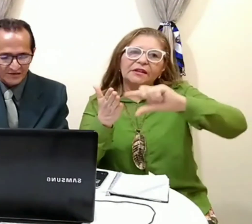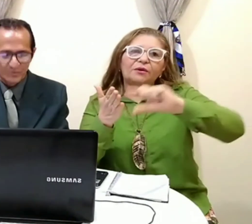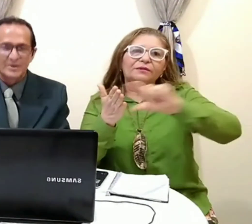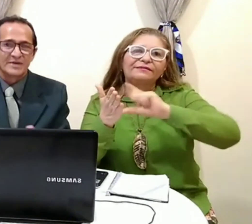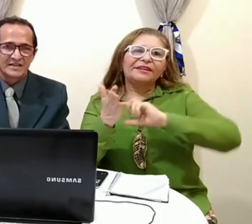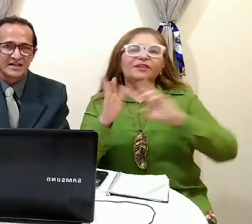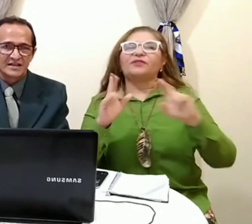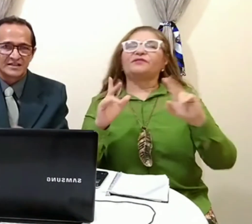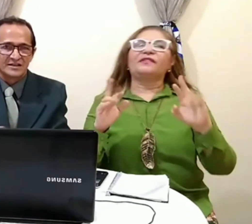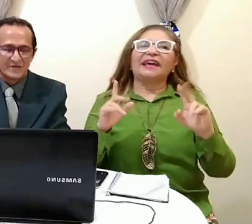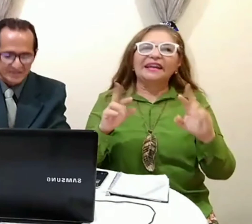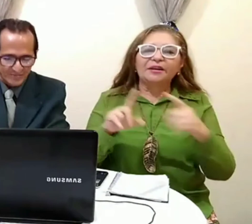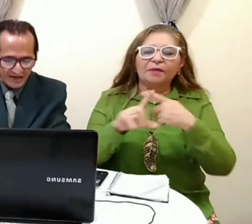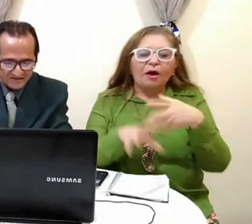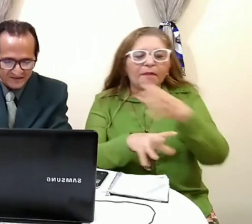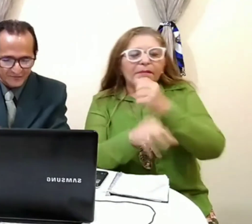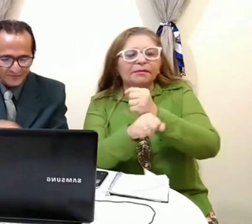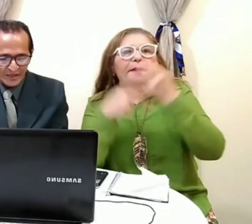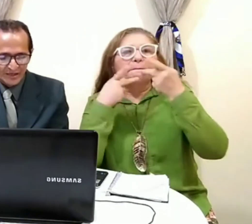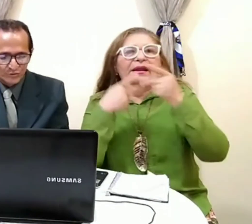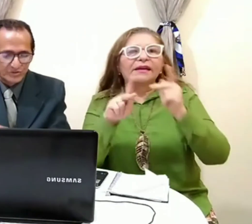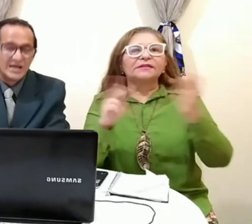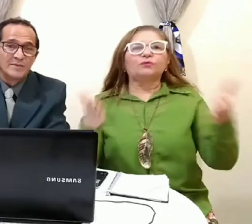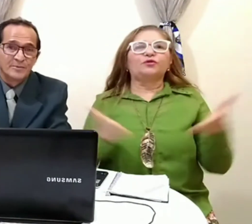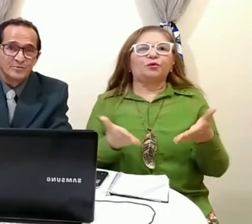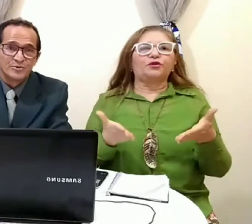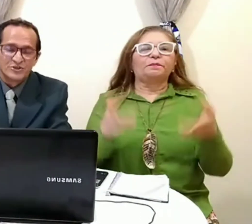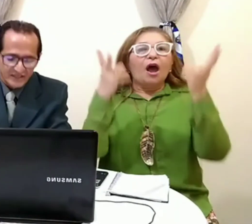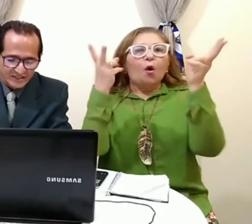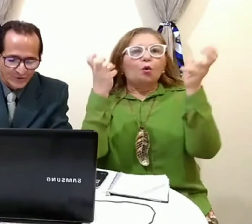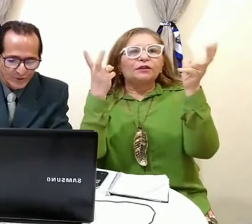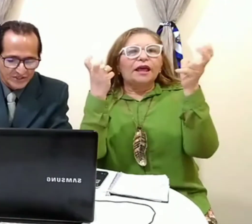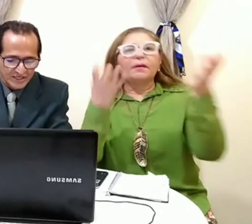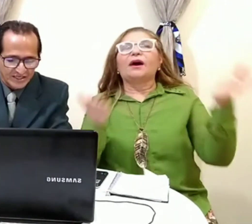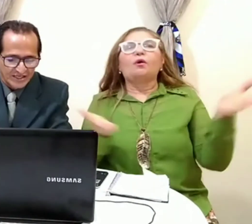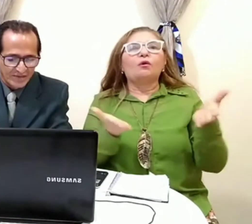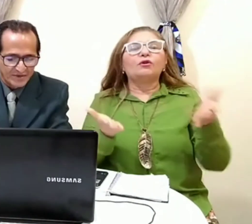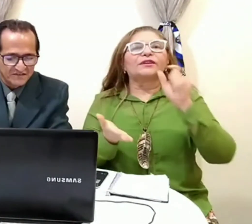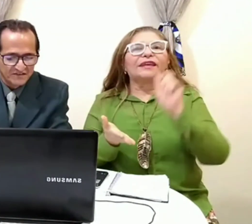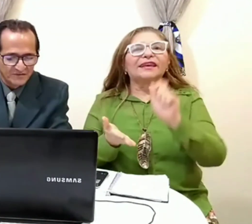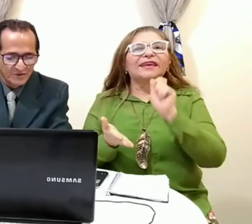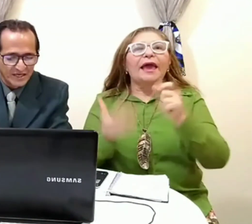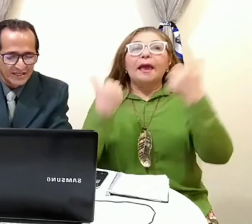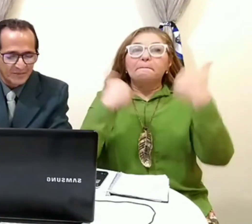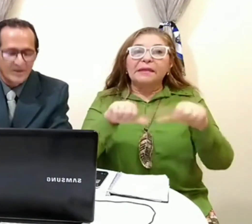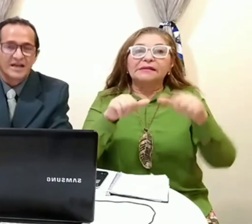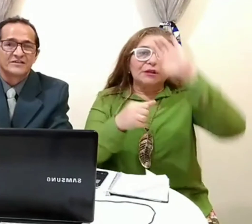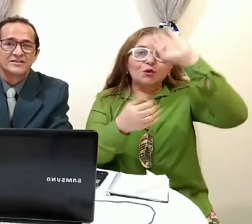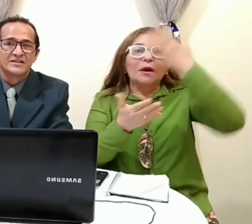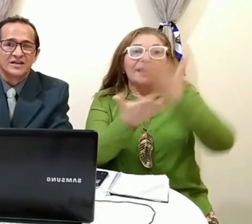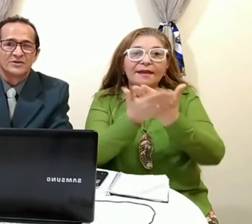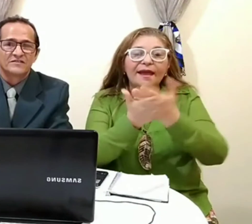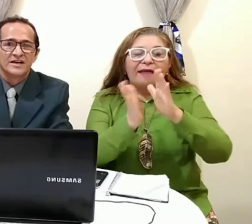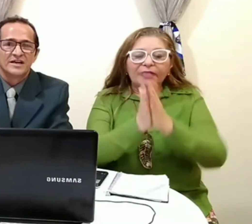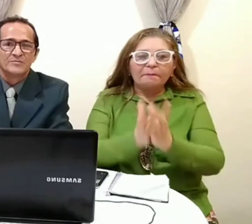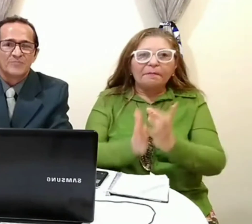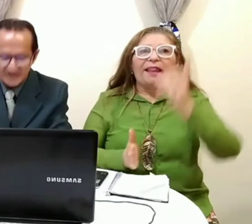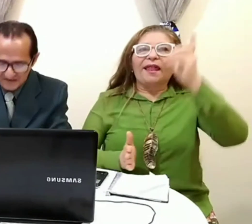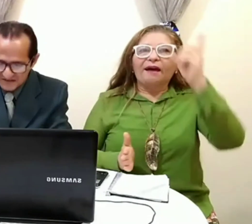para complementar então esta pregação. O tema proposto nesta noite é que é preciso crer na palavra de